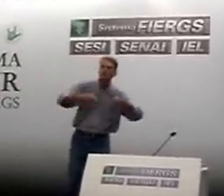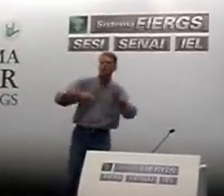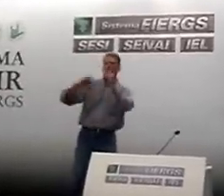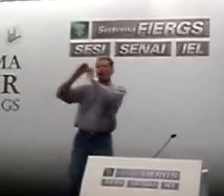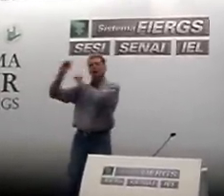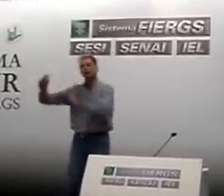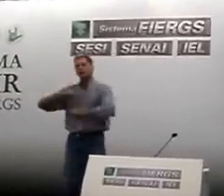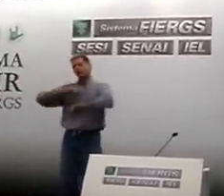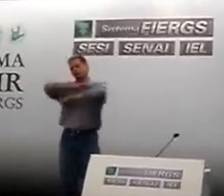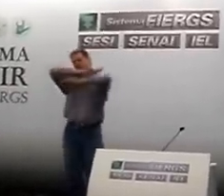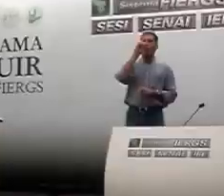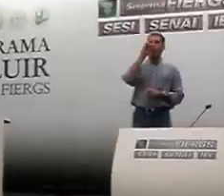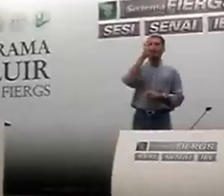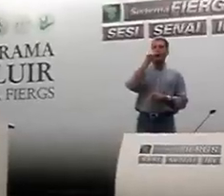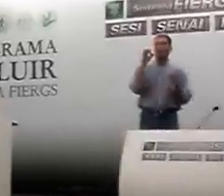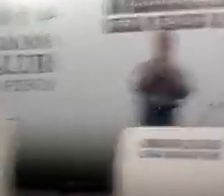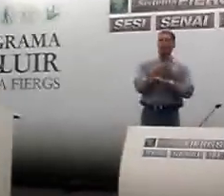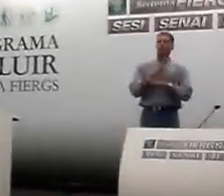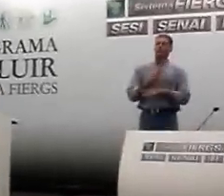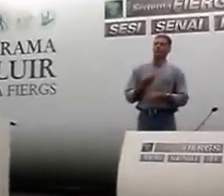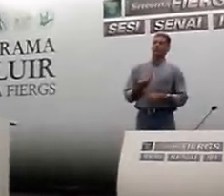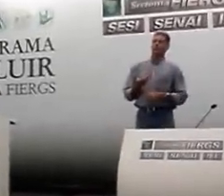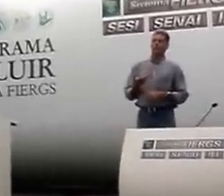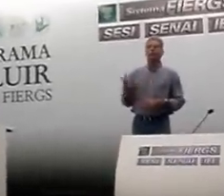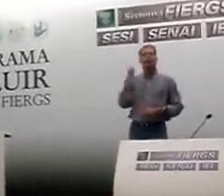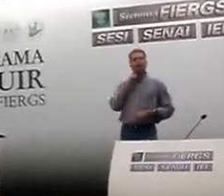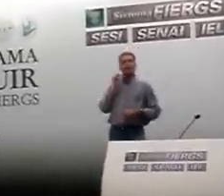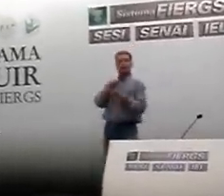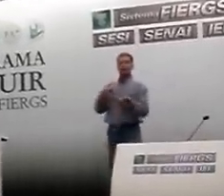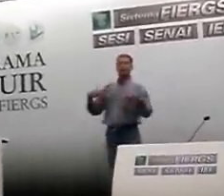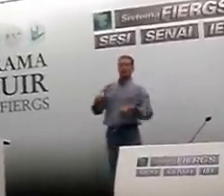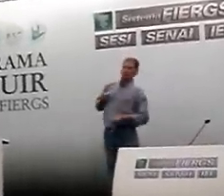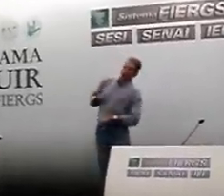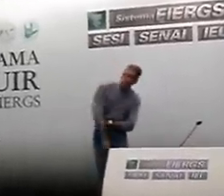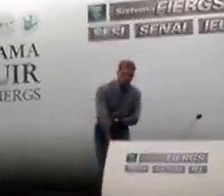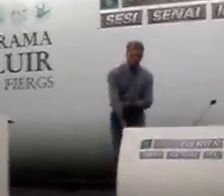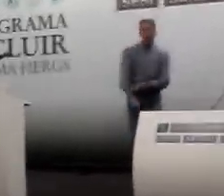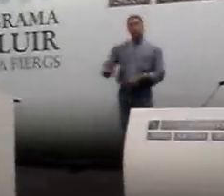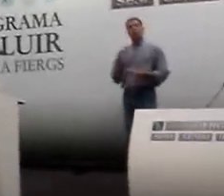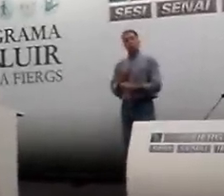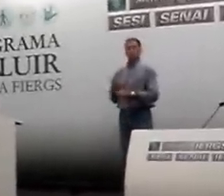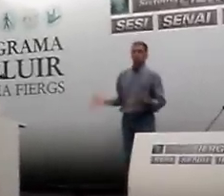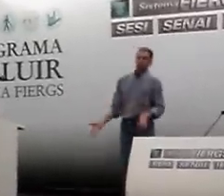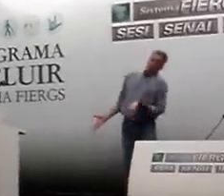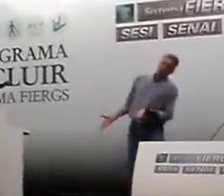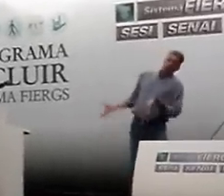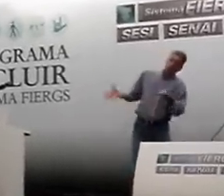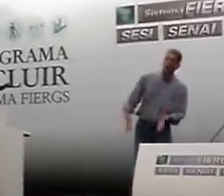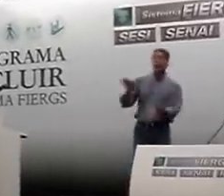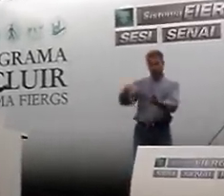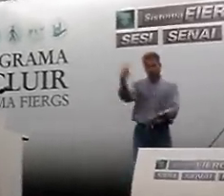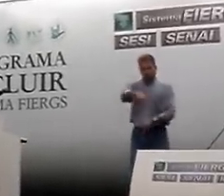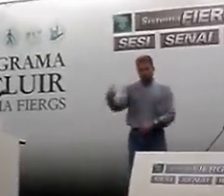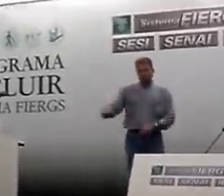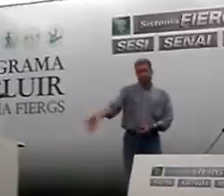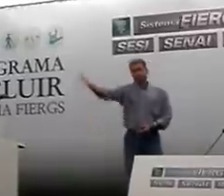o curso de outras línguas, surdos, por causa da lei de cotas, os surdos começam a trabalhar. e trabalho